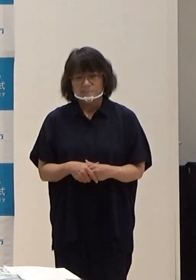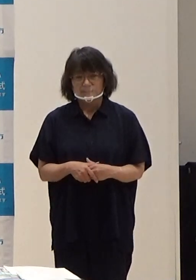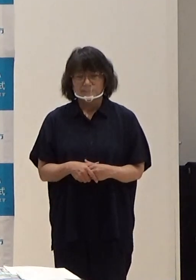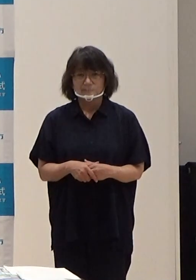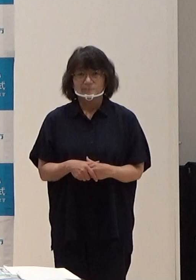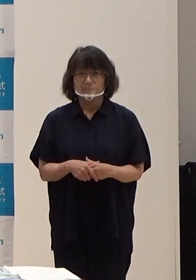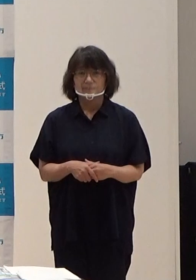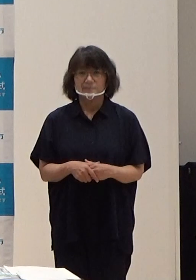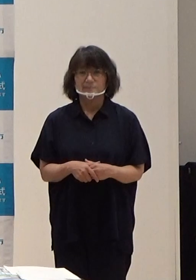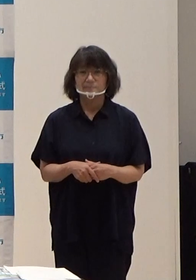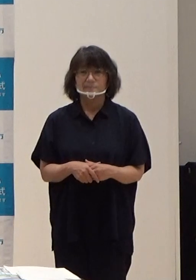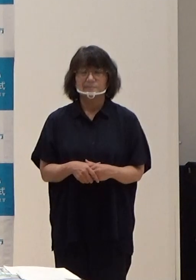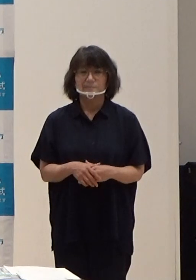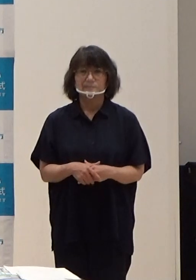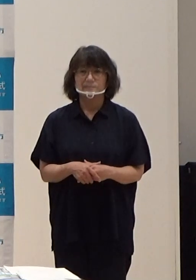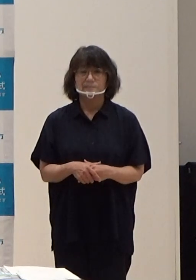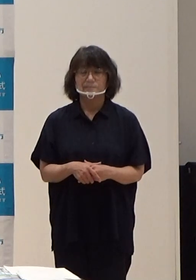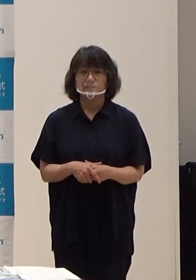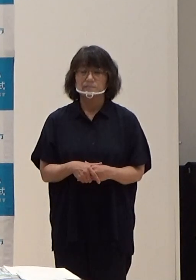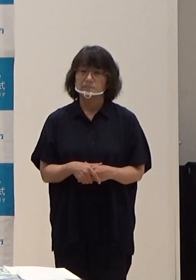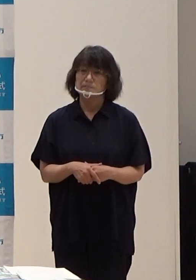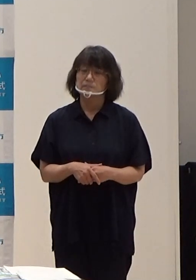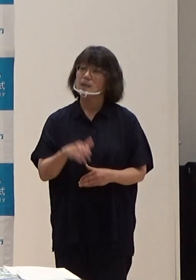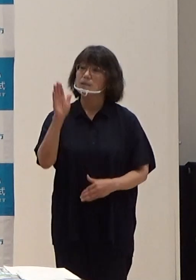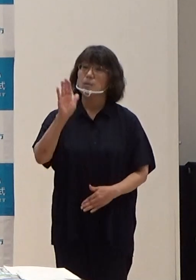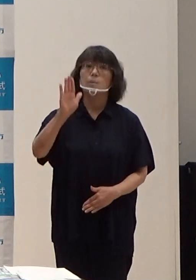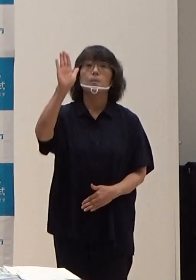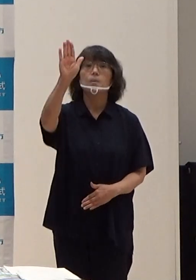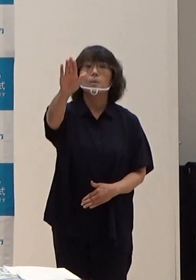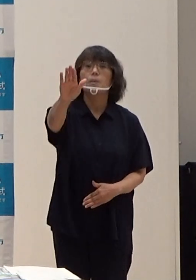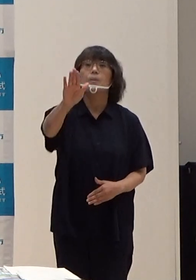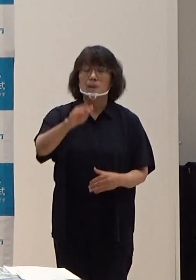次第でございます。で今後ですが、